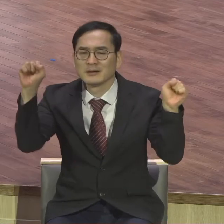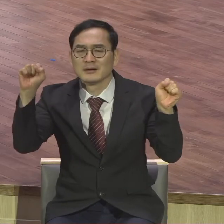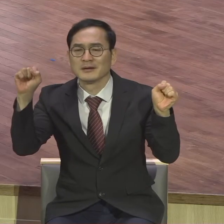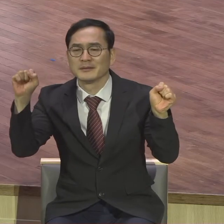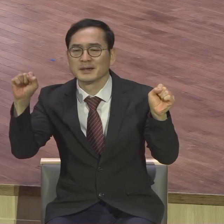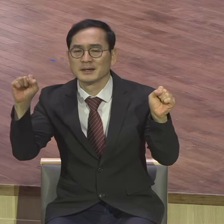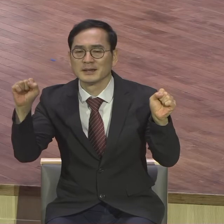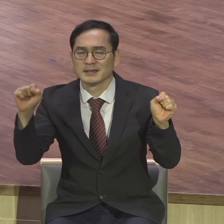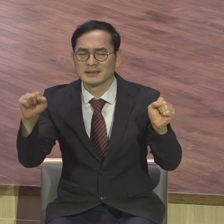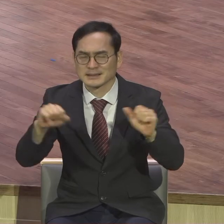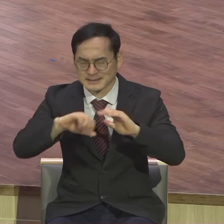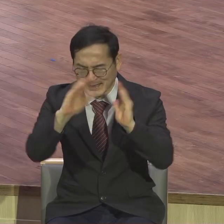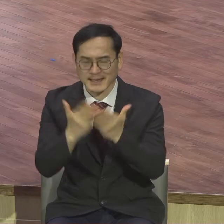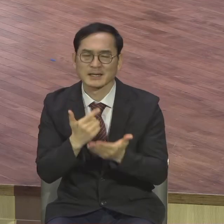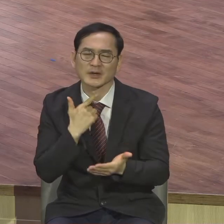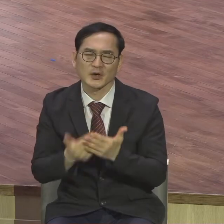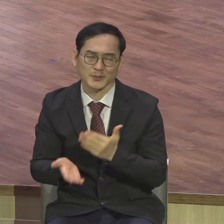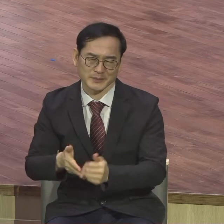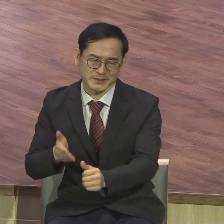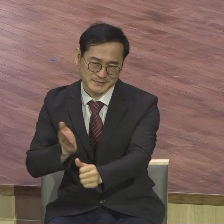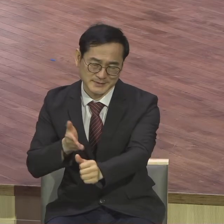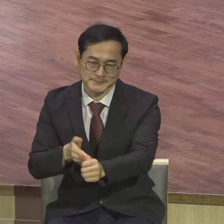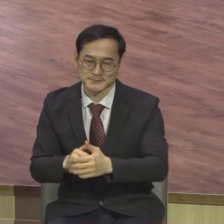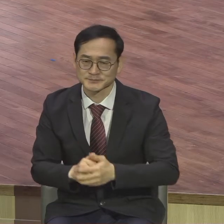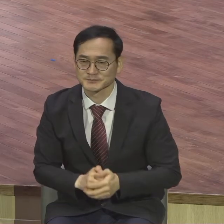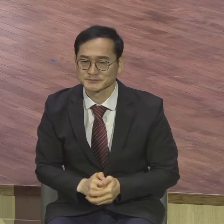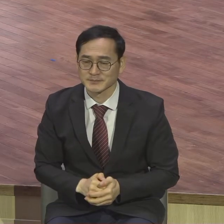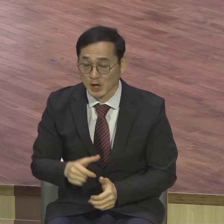바랍니다. 이게 구원받은 자의 특권이에요.